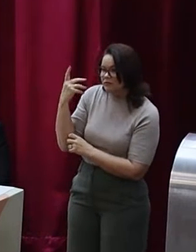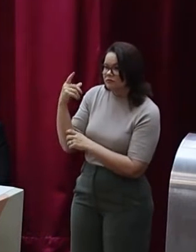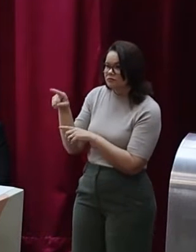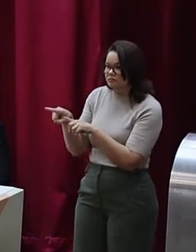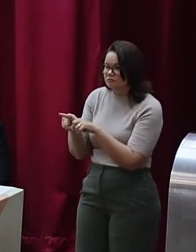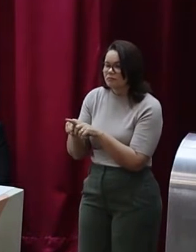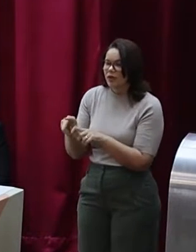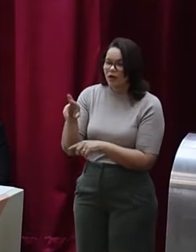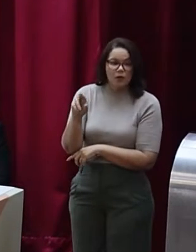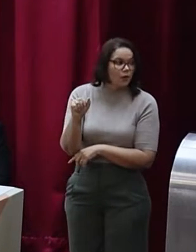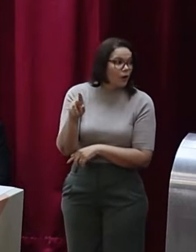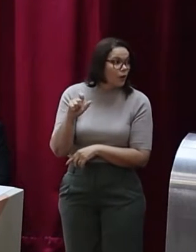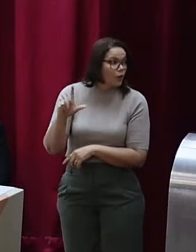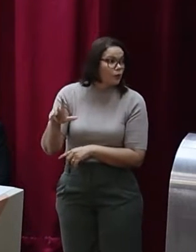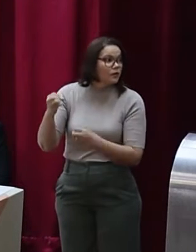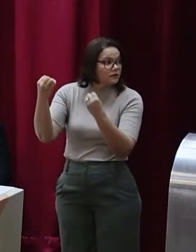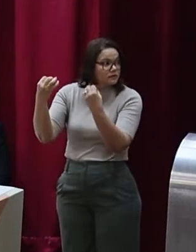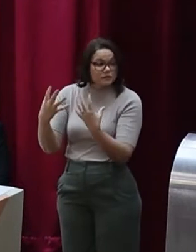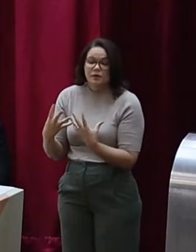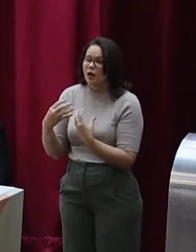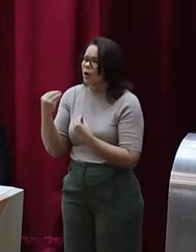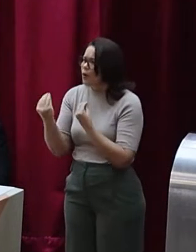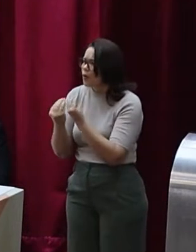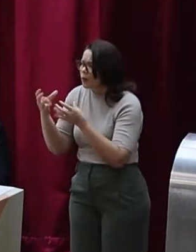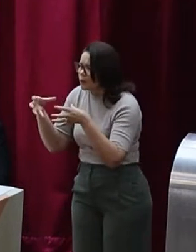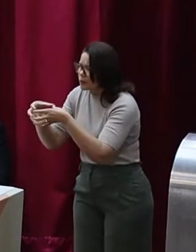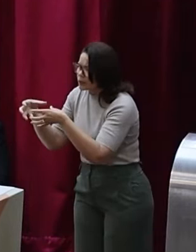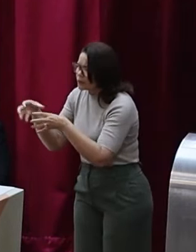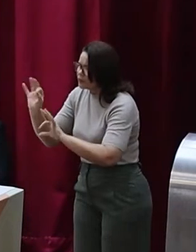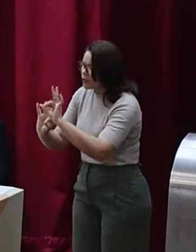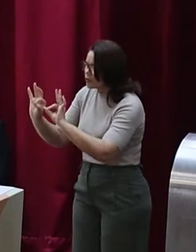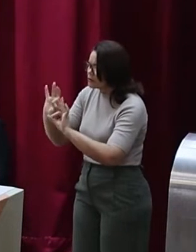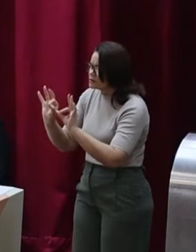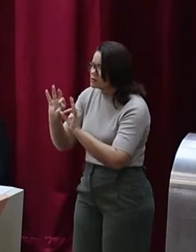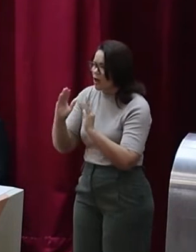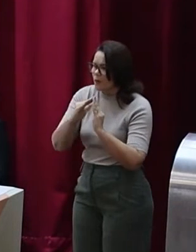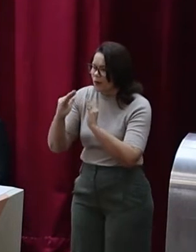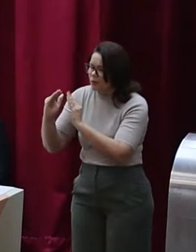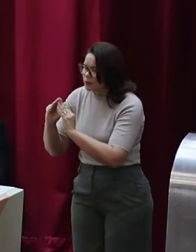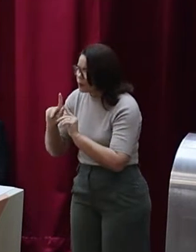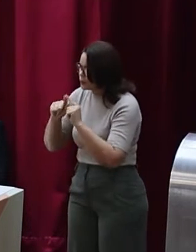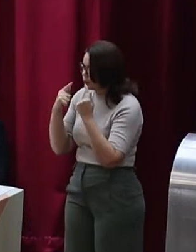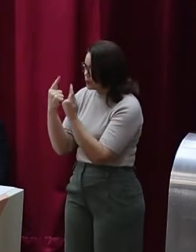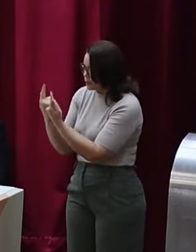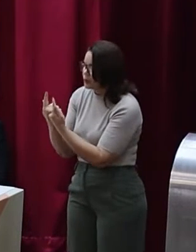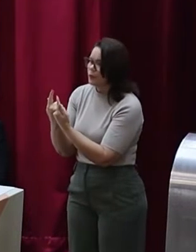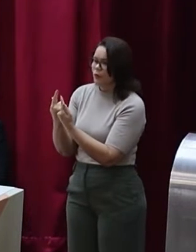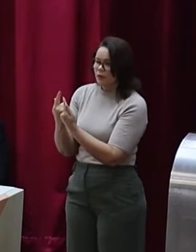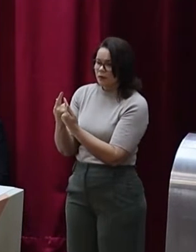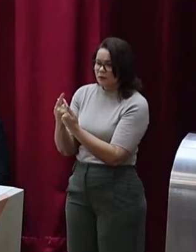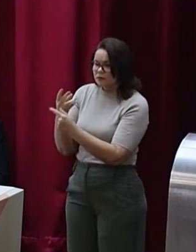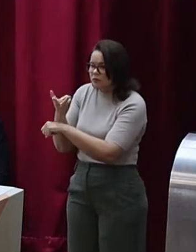fala, por exemplo, de como o coletivo organiza os moradores em grupos de WhatsApp para circularem informação